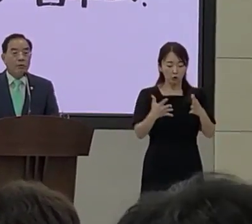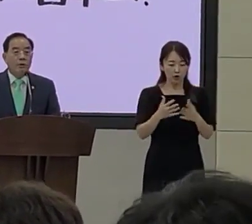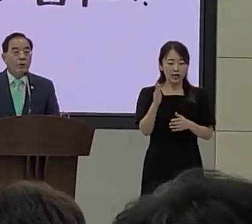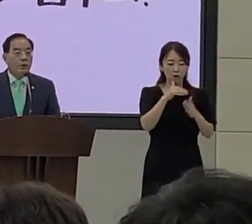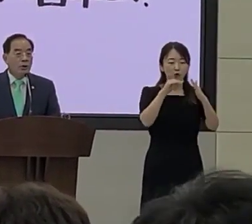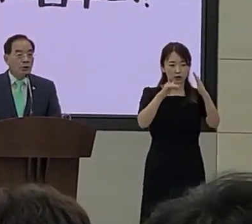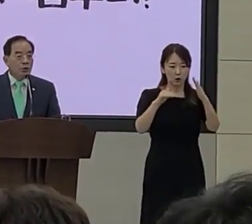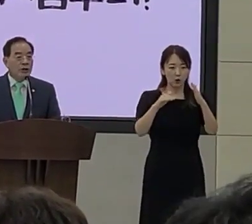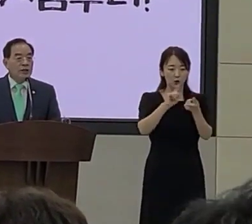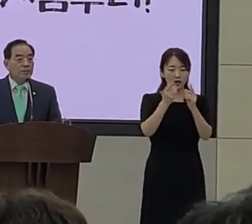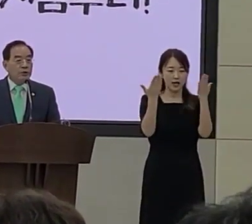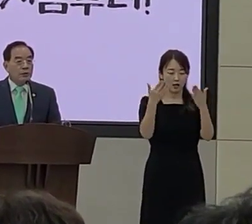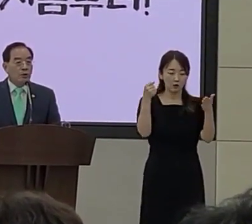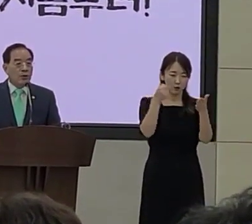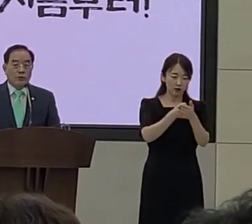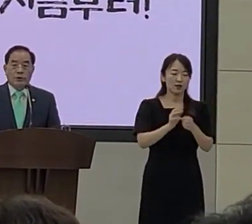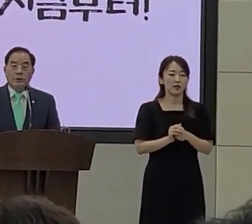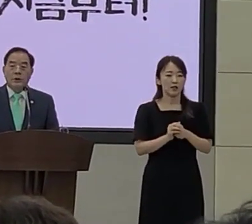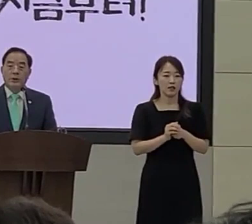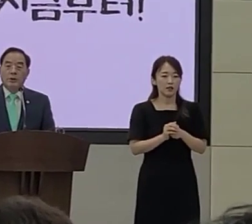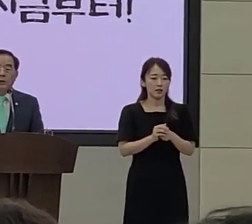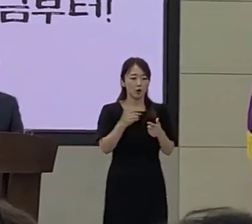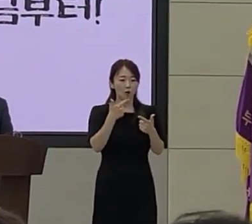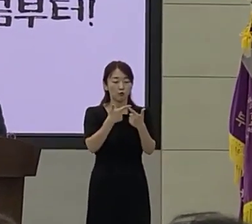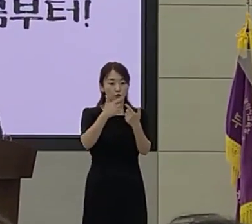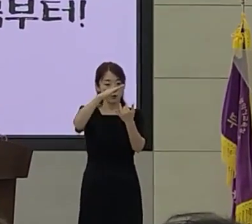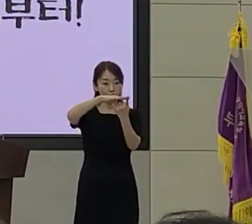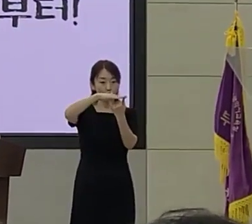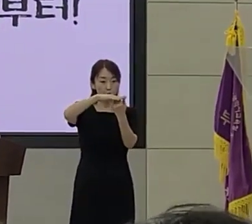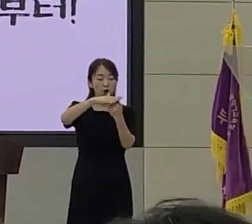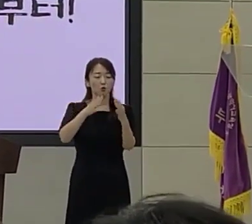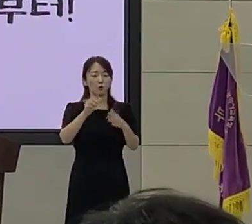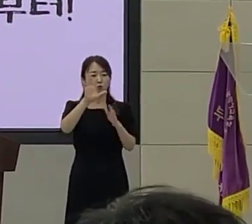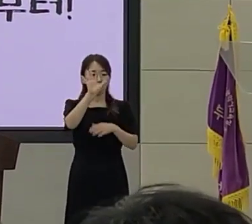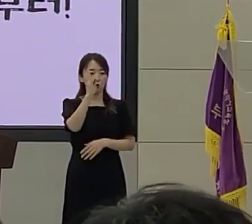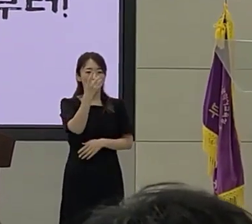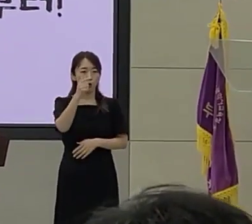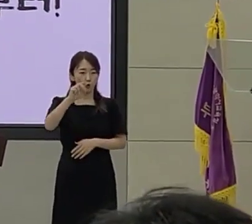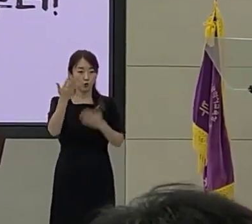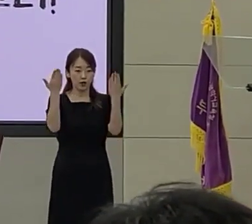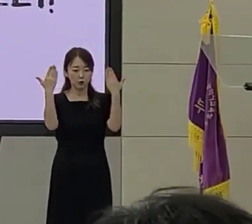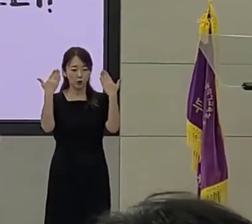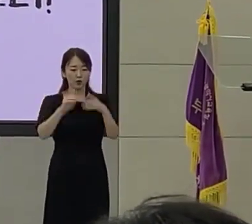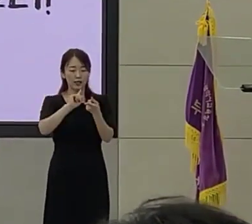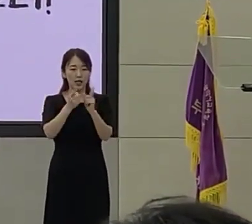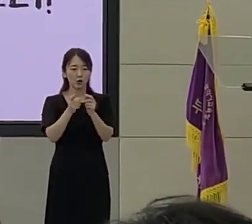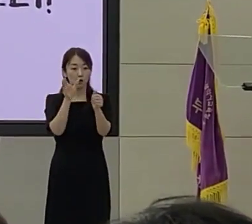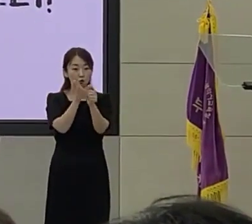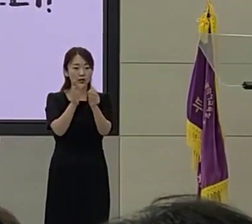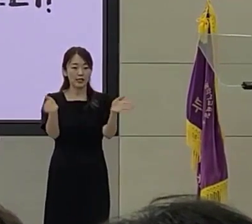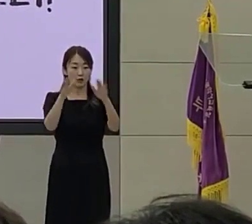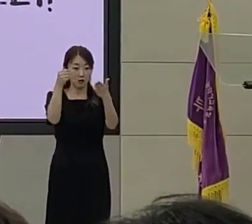대안학교로 승인하였고 소년원인 부산오름학교를 전국 최초로 대한교육